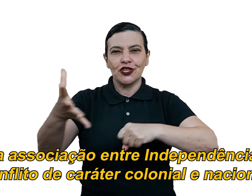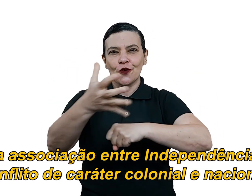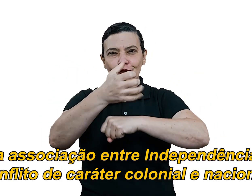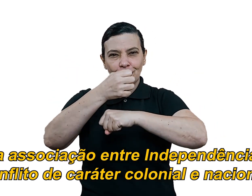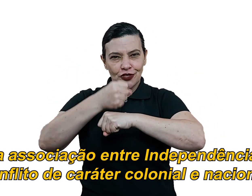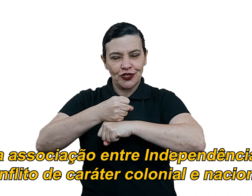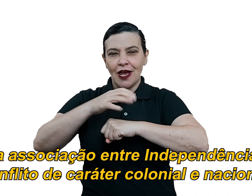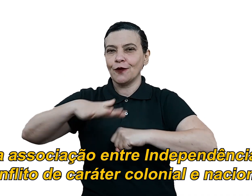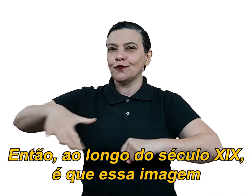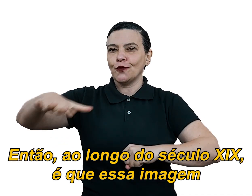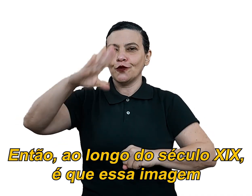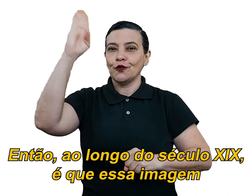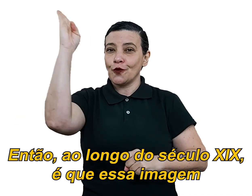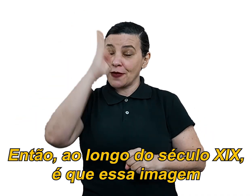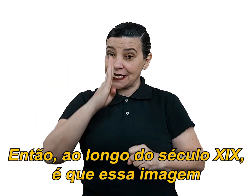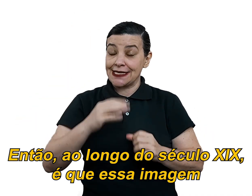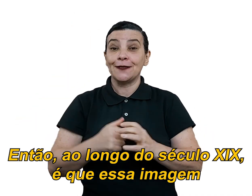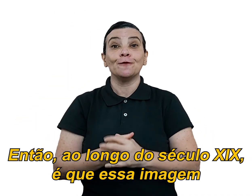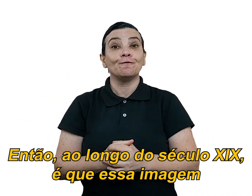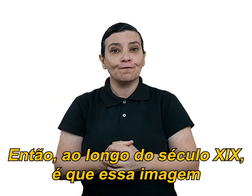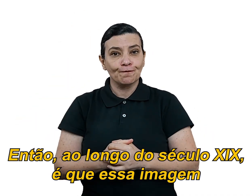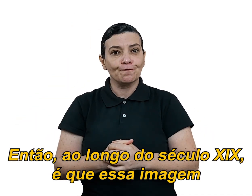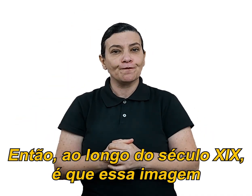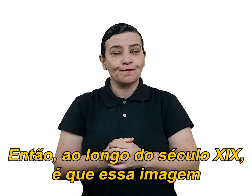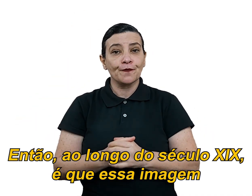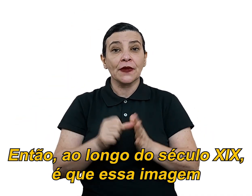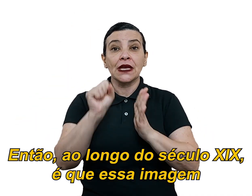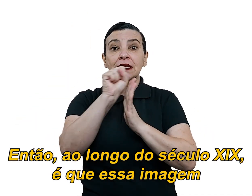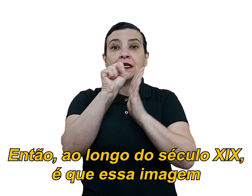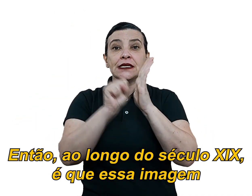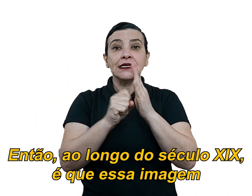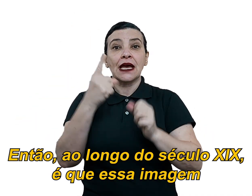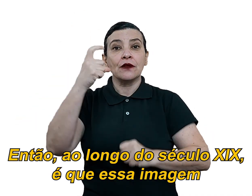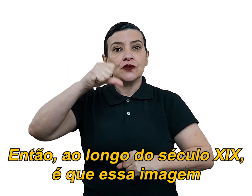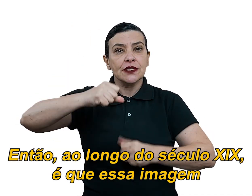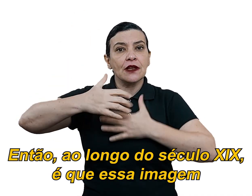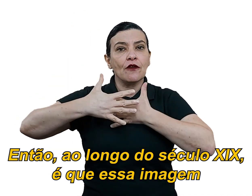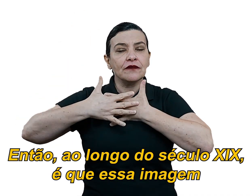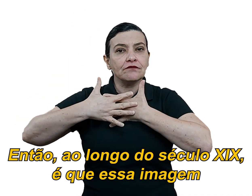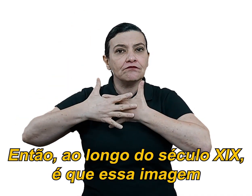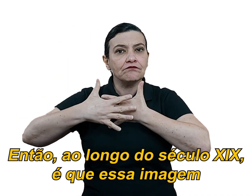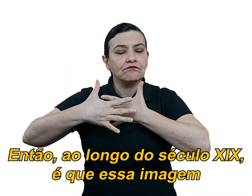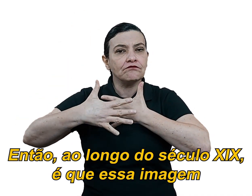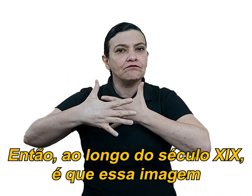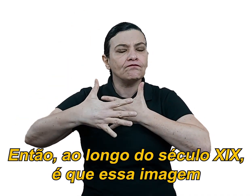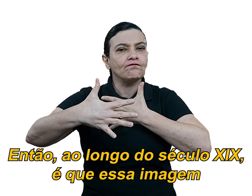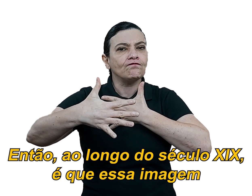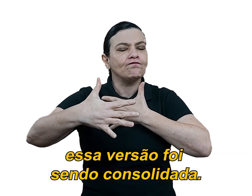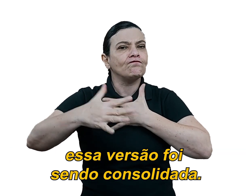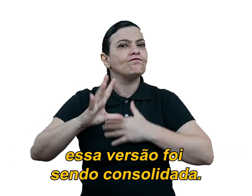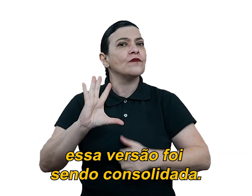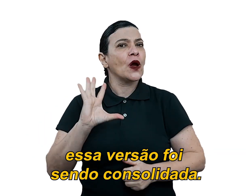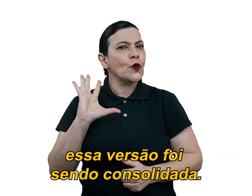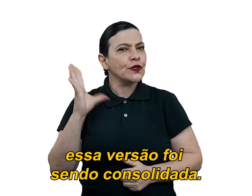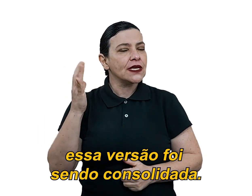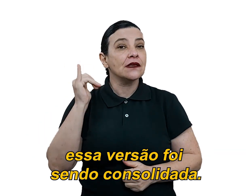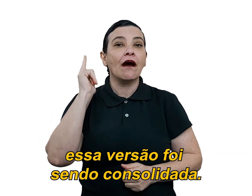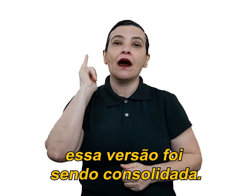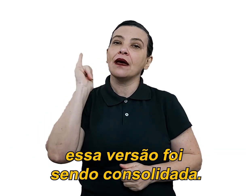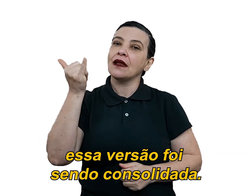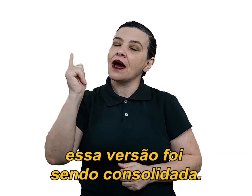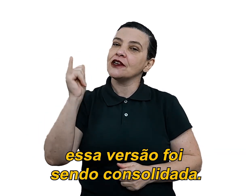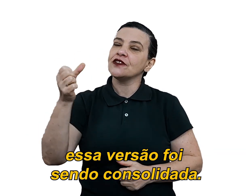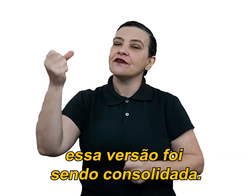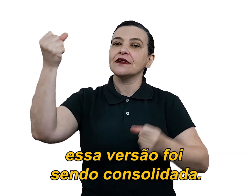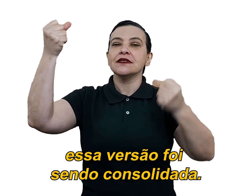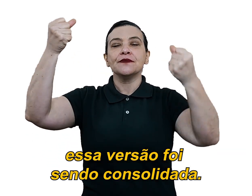colonial e nacionalista. Então, ao longo do século XIX, é que essa imagem, essa versão